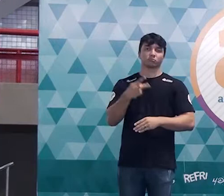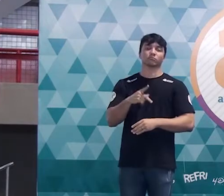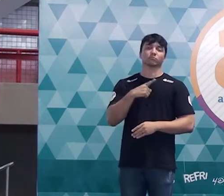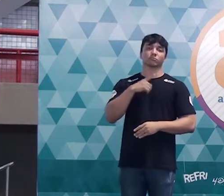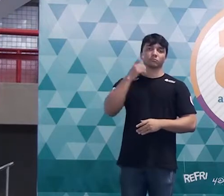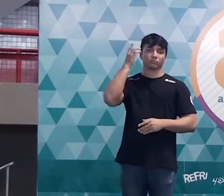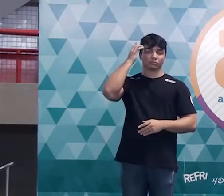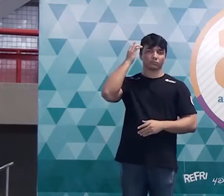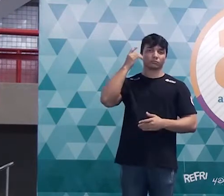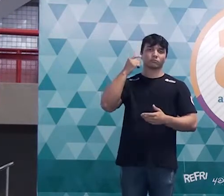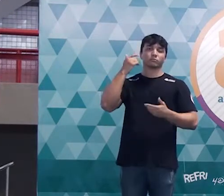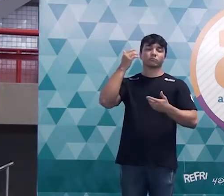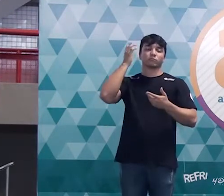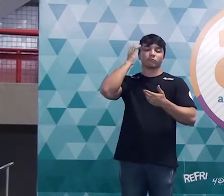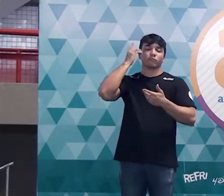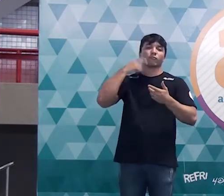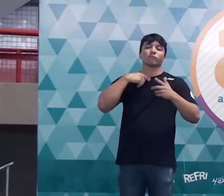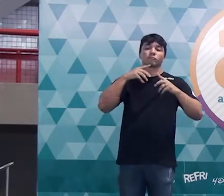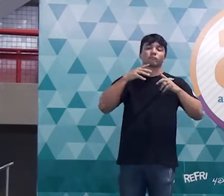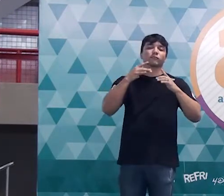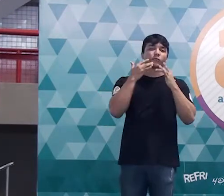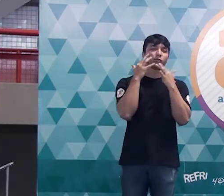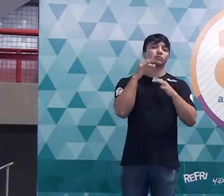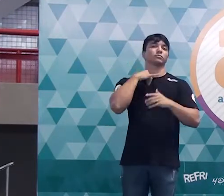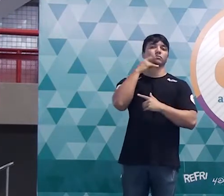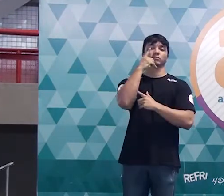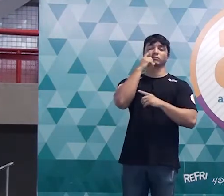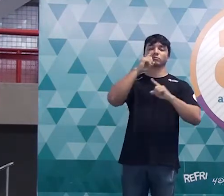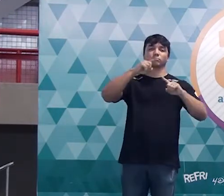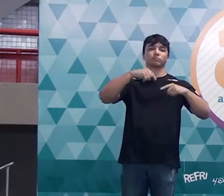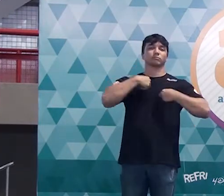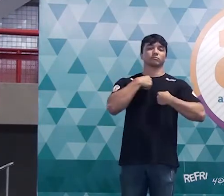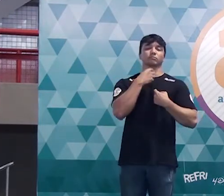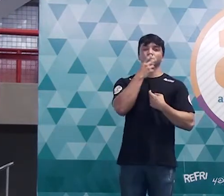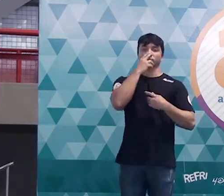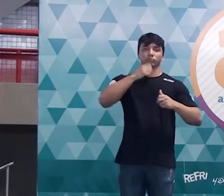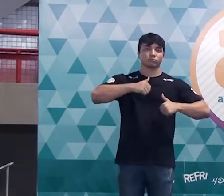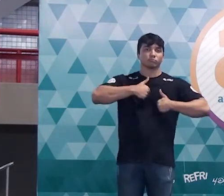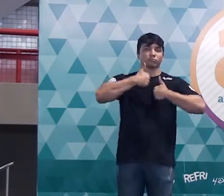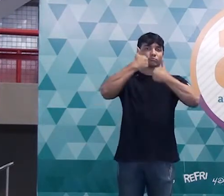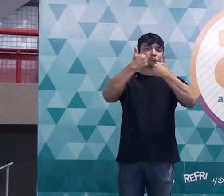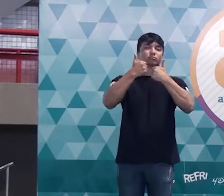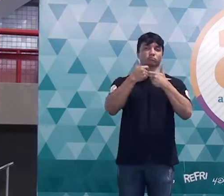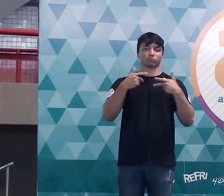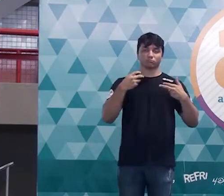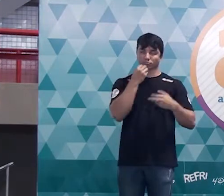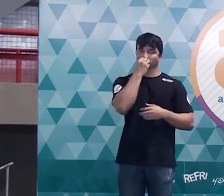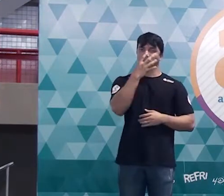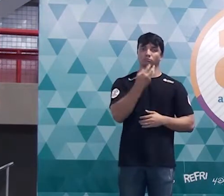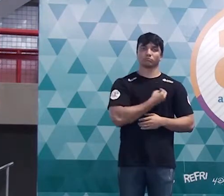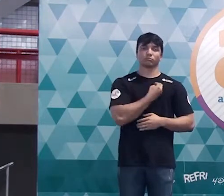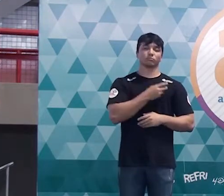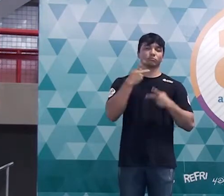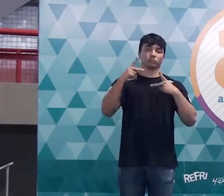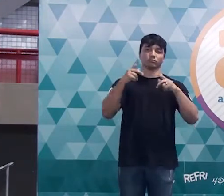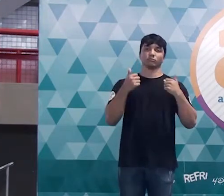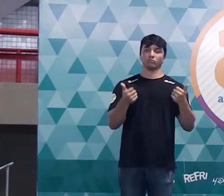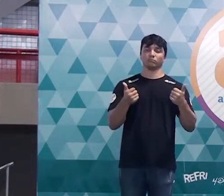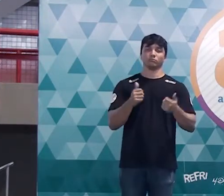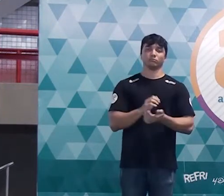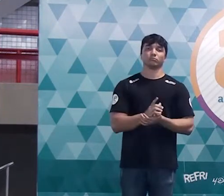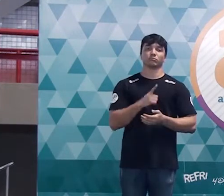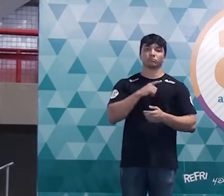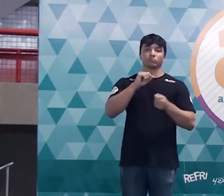a natureza vai retribuir muito sucesso, muita coisa boa para vocês, tá?